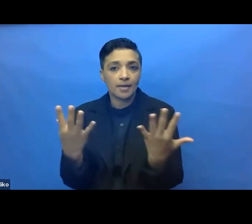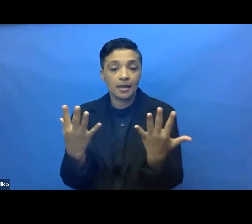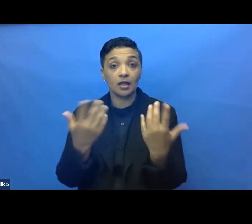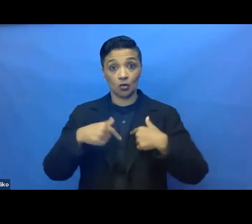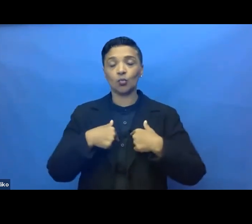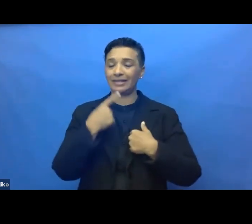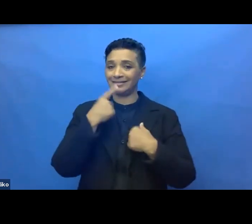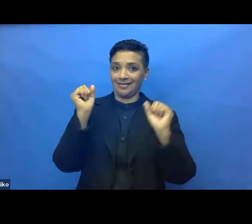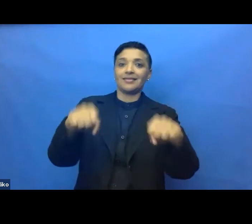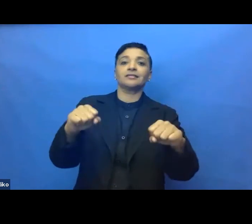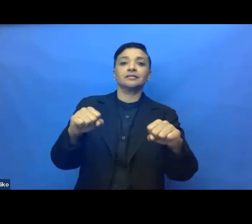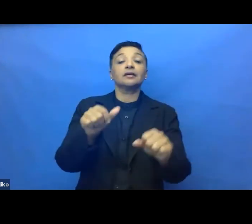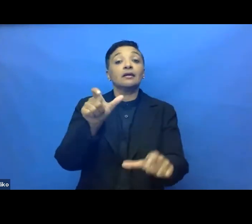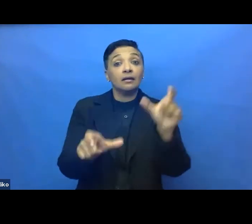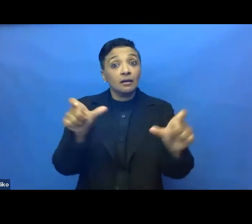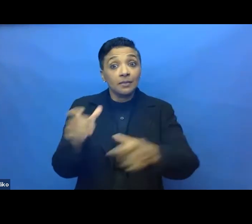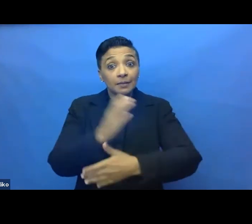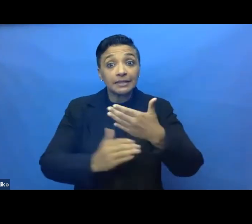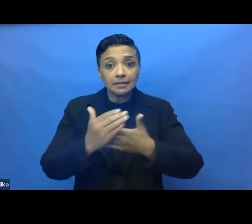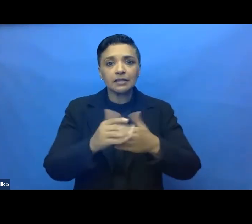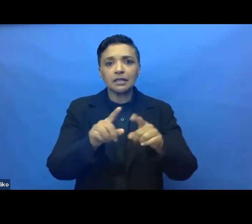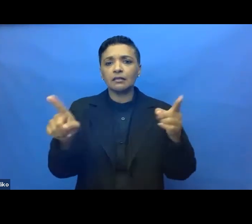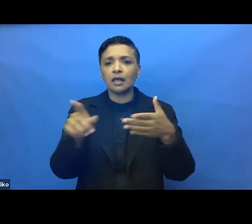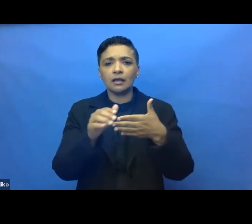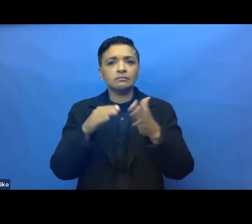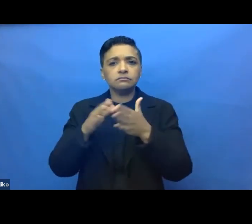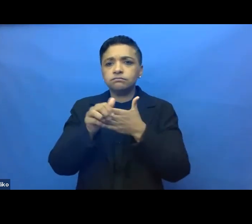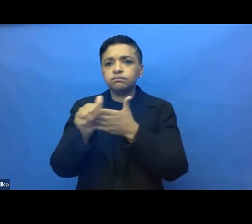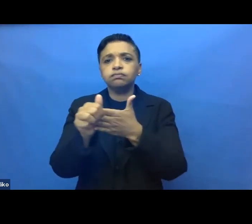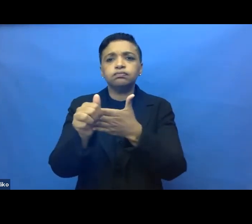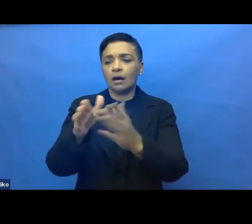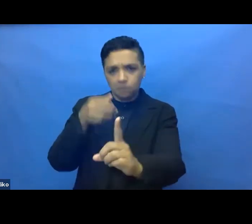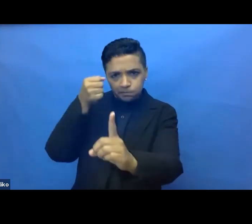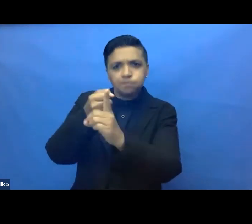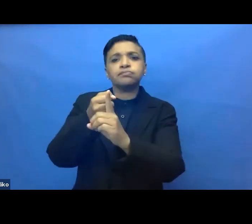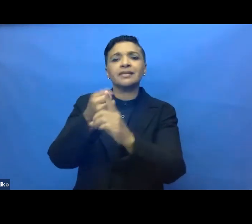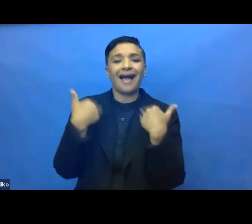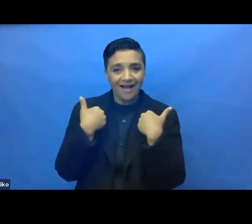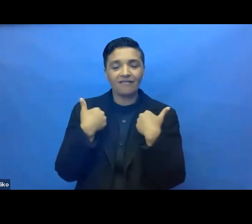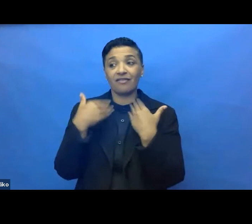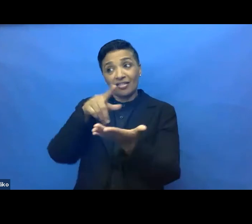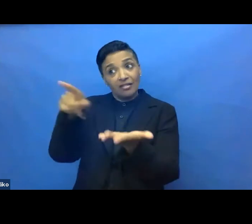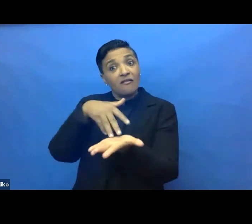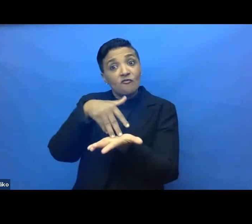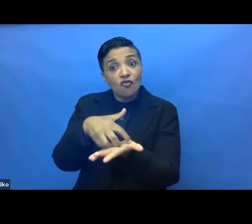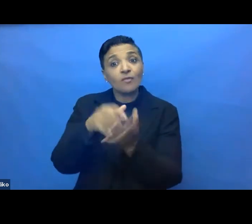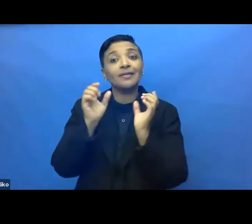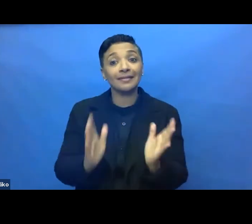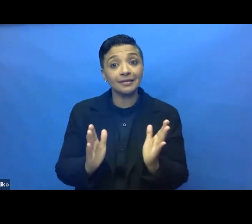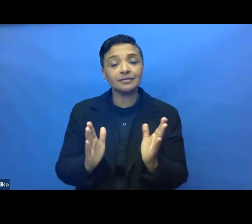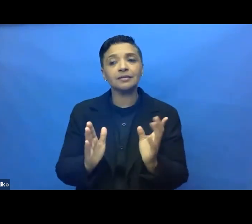on n'a pas une bonne idée des vulnérabilités. Oui, je sais, on constate que